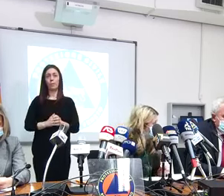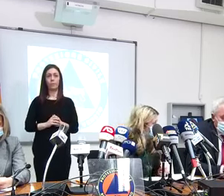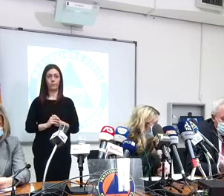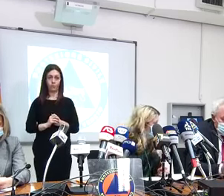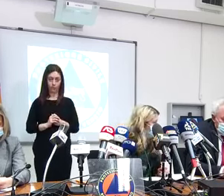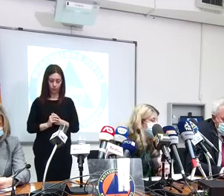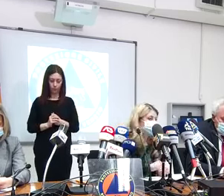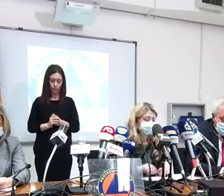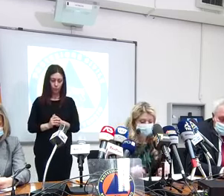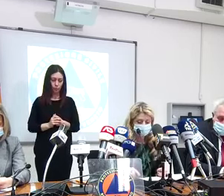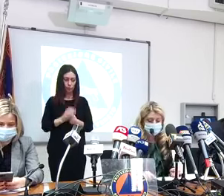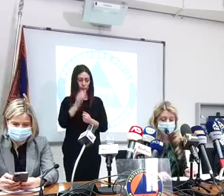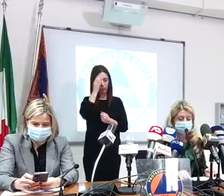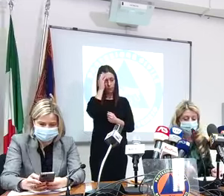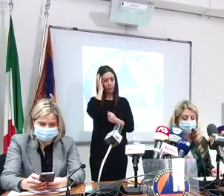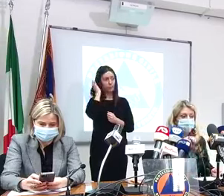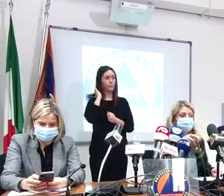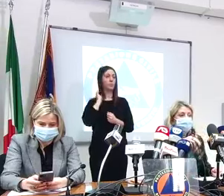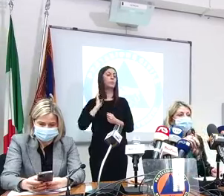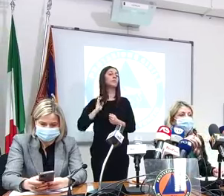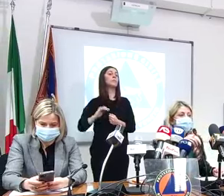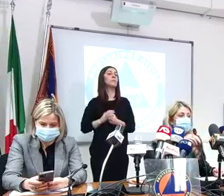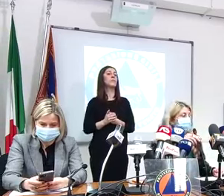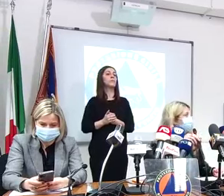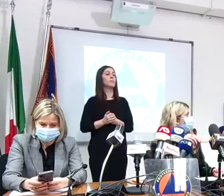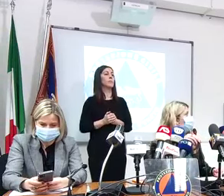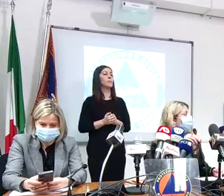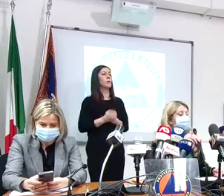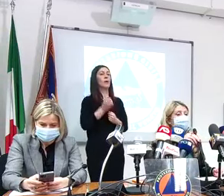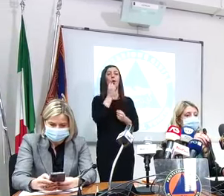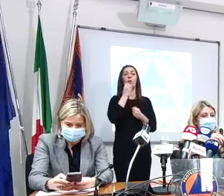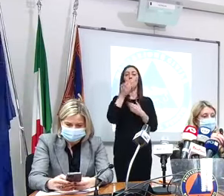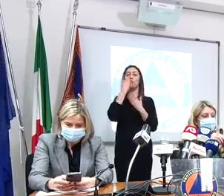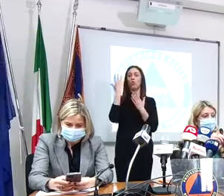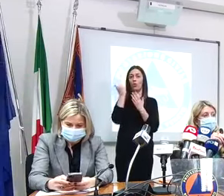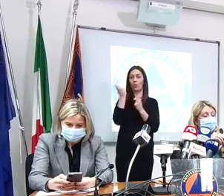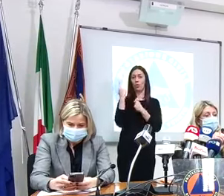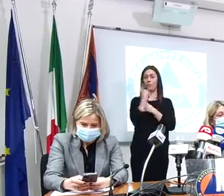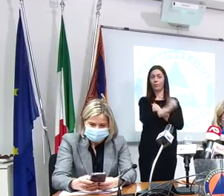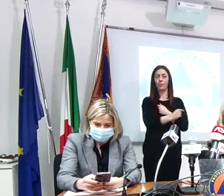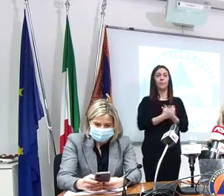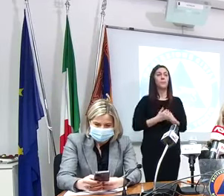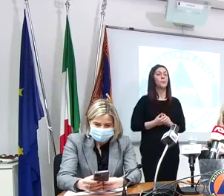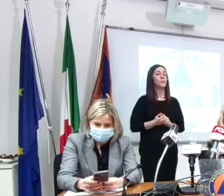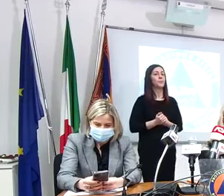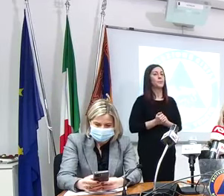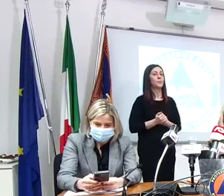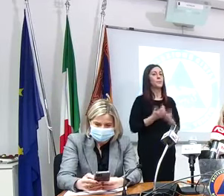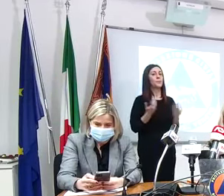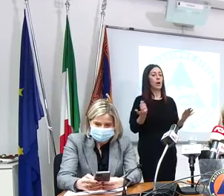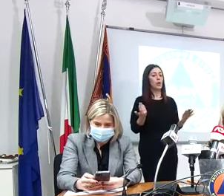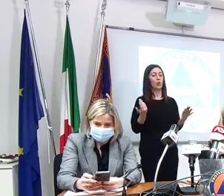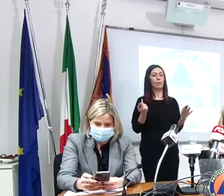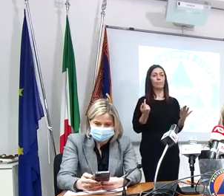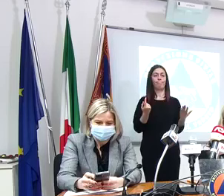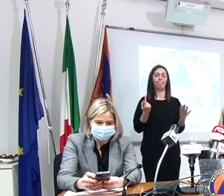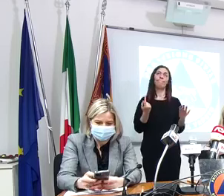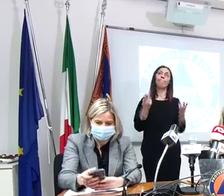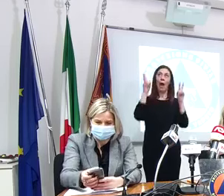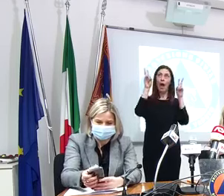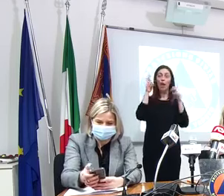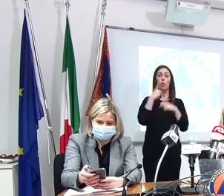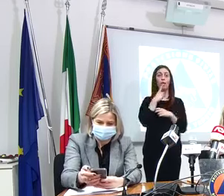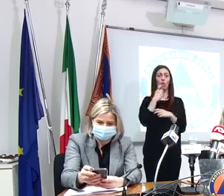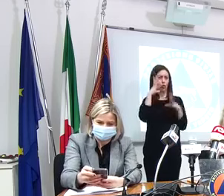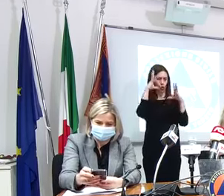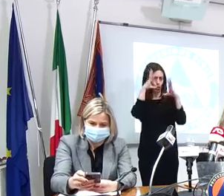Ok. Allora, scusate. Buongiorno. No, allora, questa è la storia del rosso scuro, vorrei chiarire